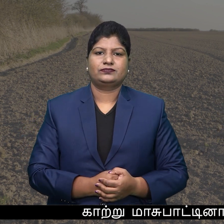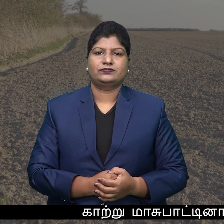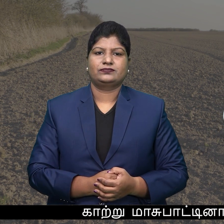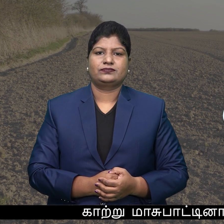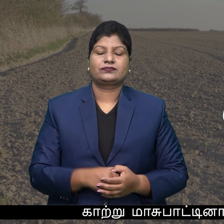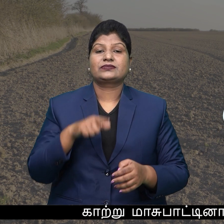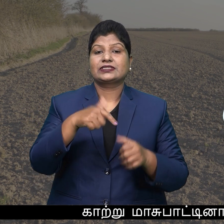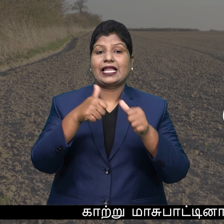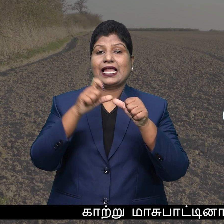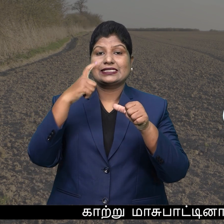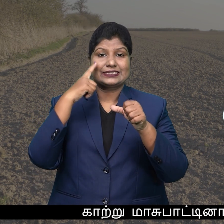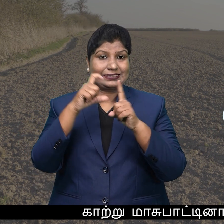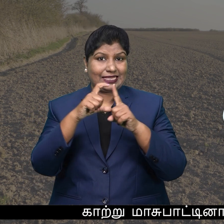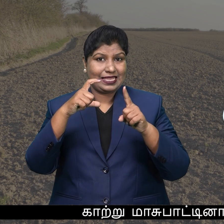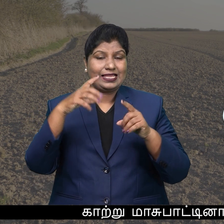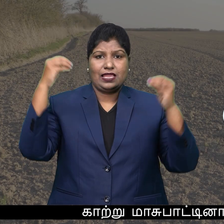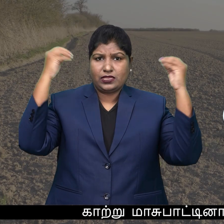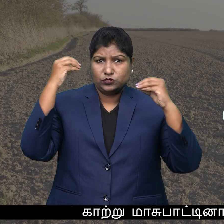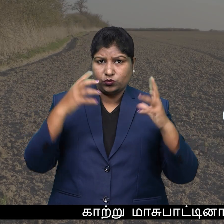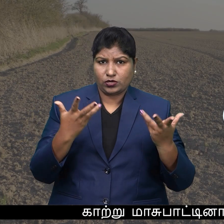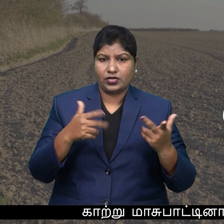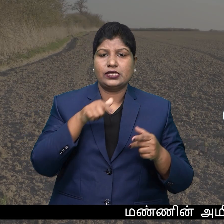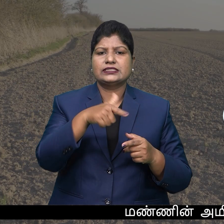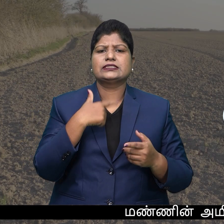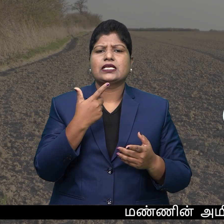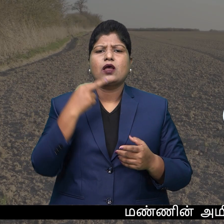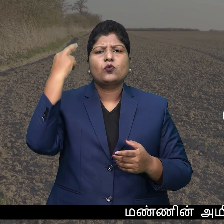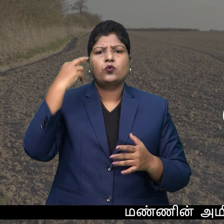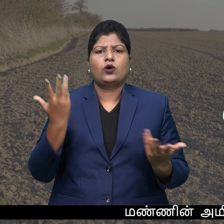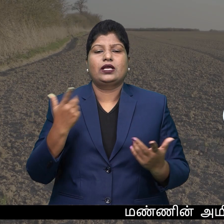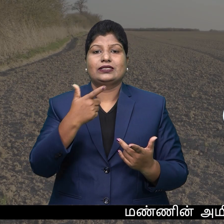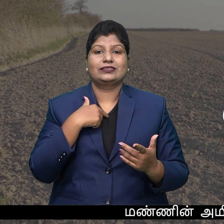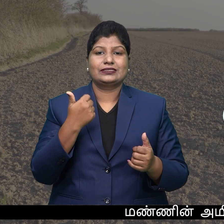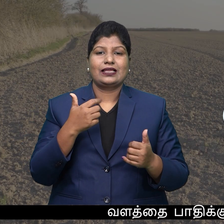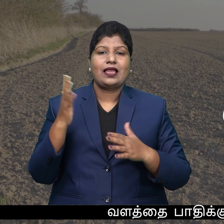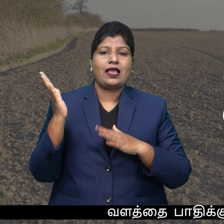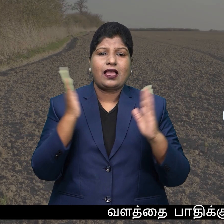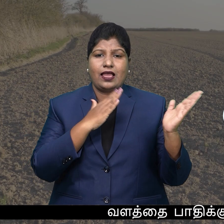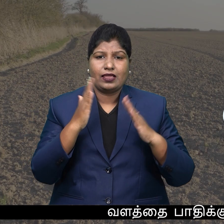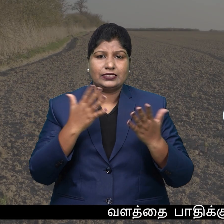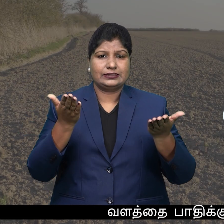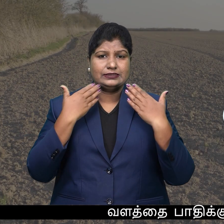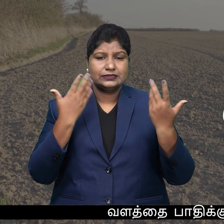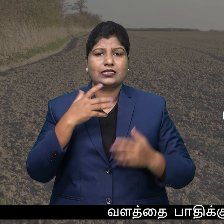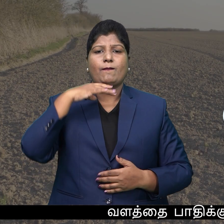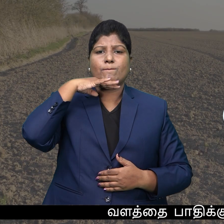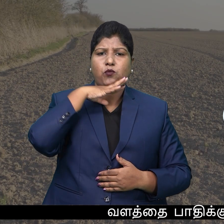காற்று மாசுபாட்டினால் ஏற்படும் அமிலமழை மண்ணின் அமிலத்தன்மை மற்றும் வளத்தை பாதிக்கும் நில